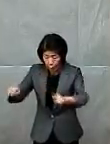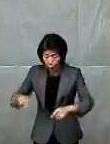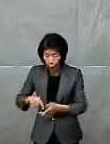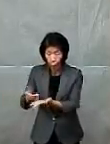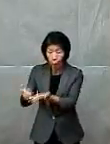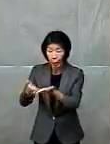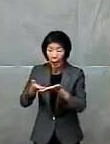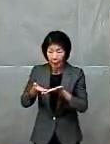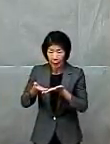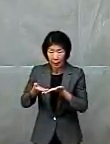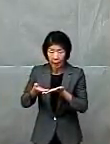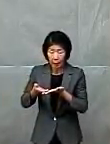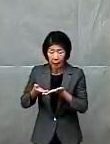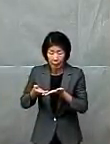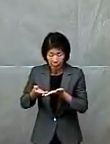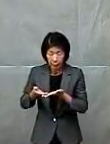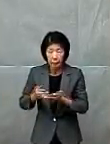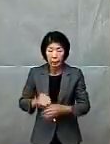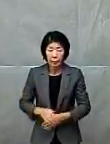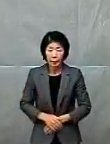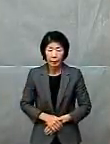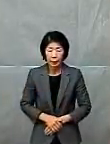ました。